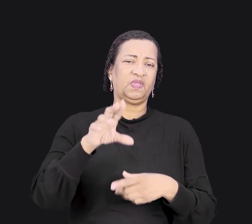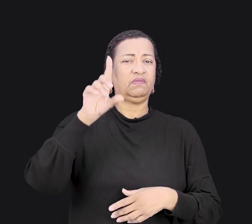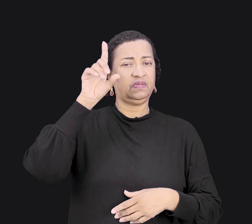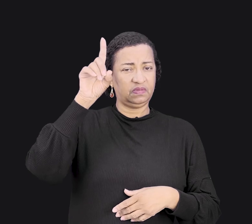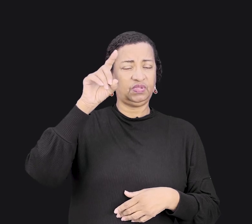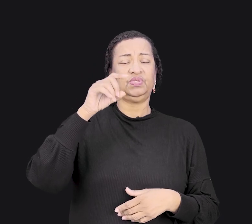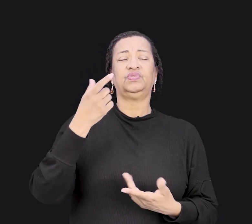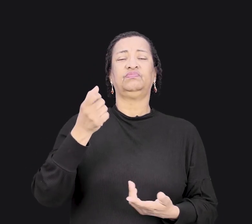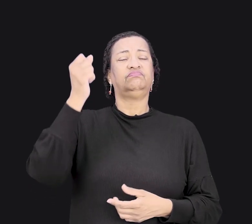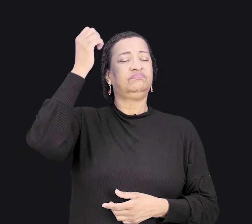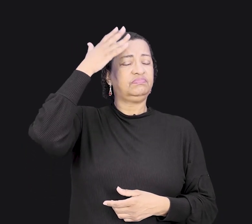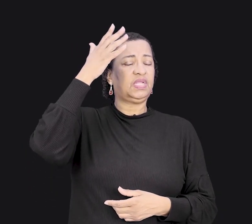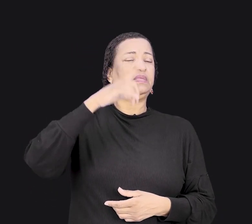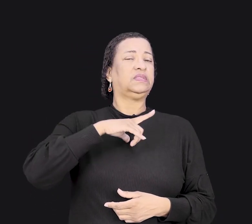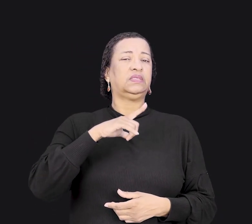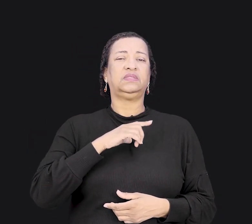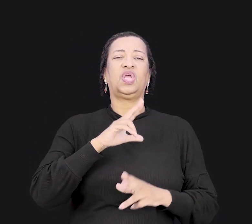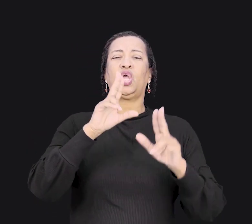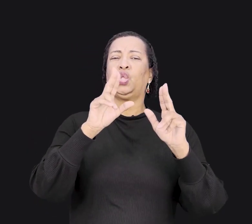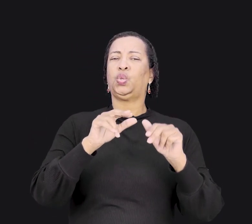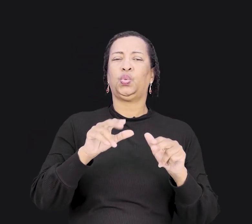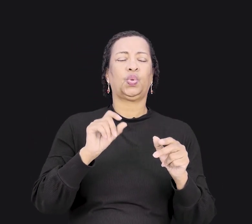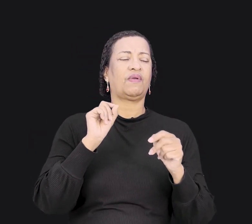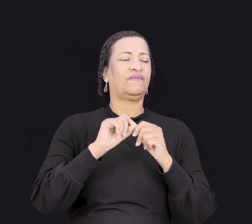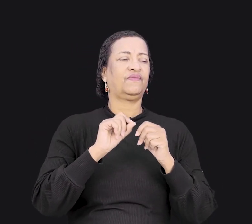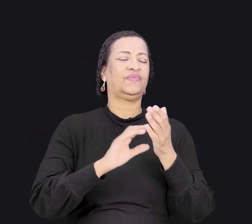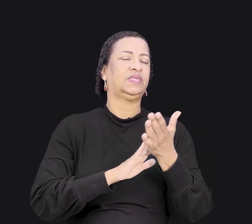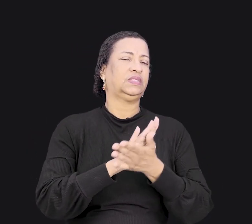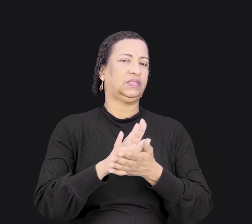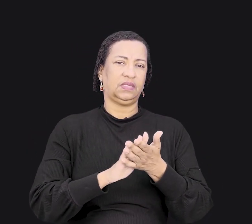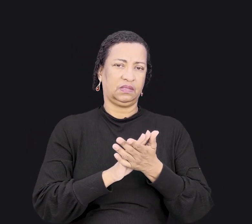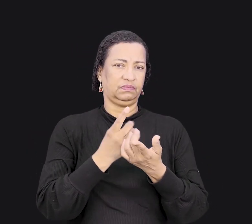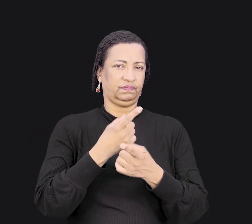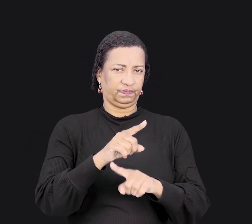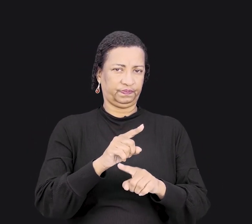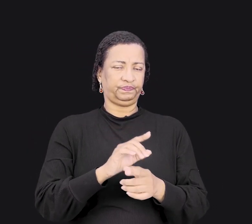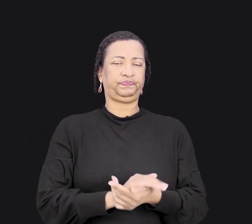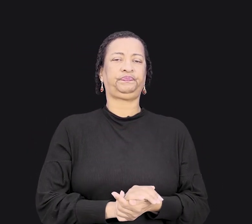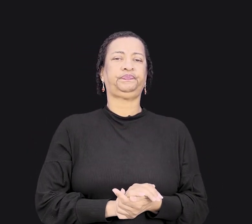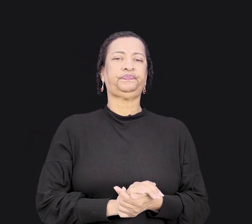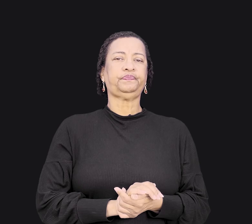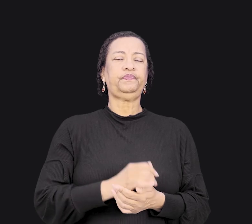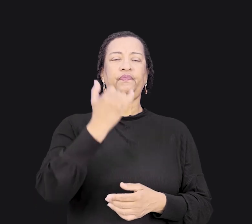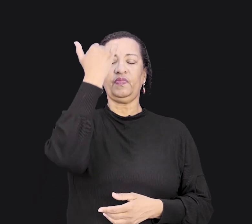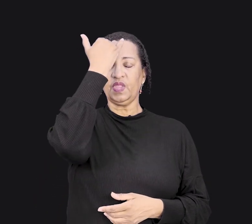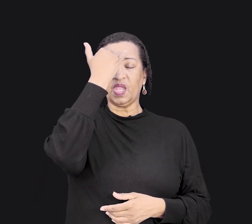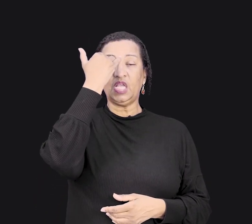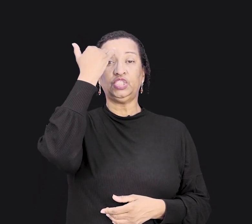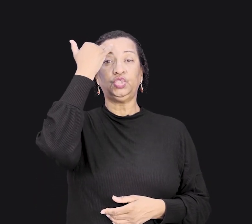gracioso, jamais tomará qualquer atitude a respeito. Foi este ensino que Judas combateu em sua